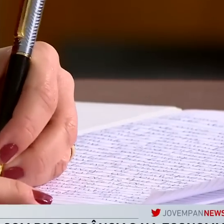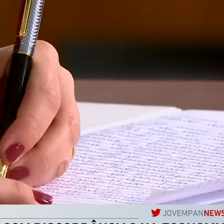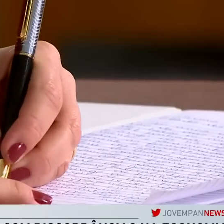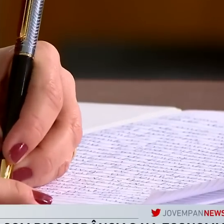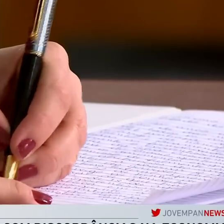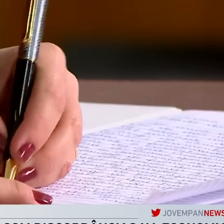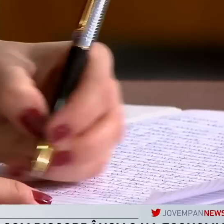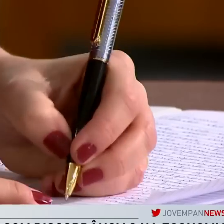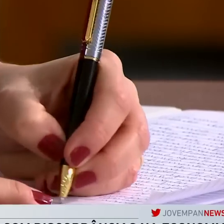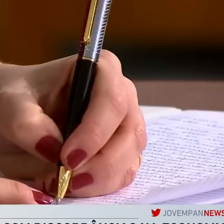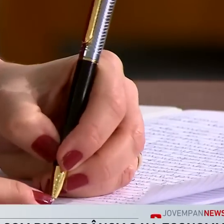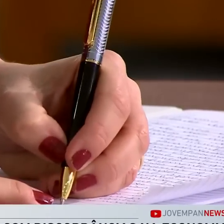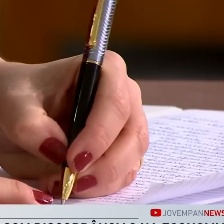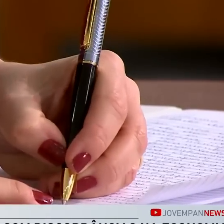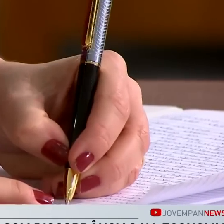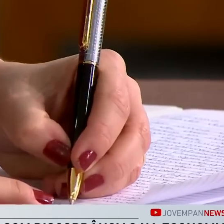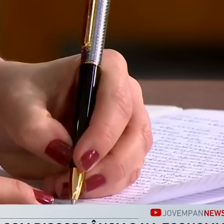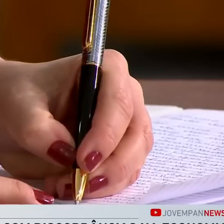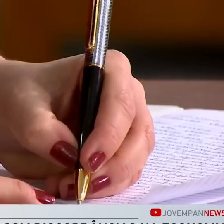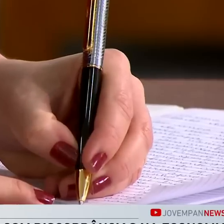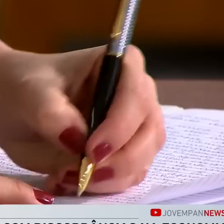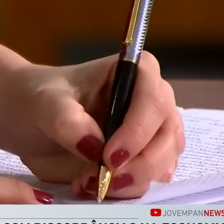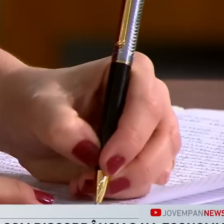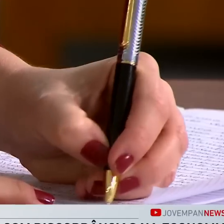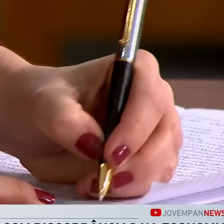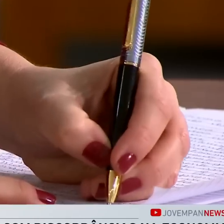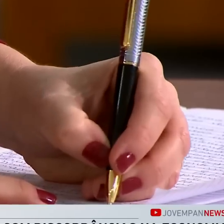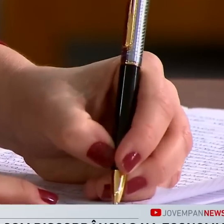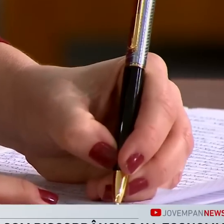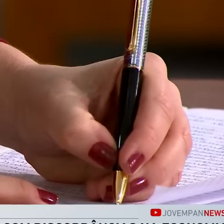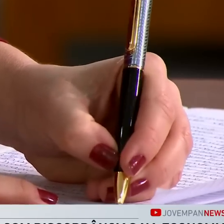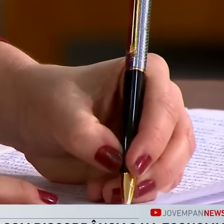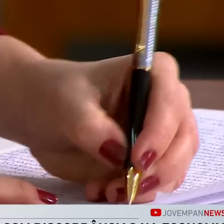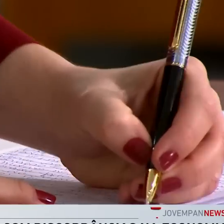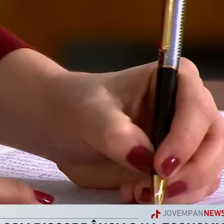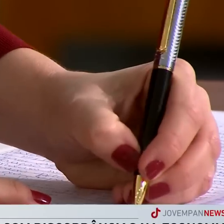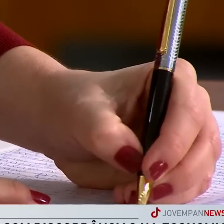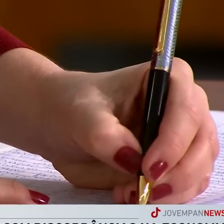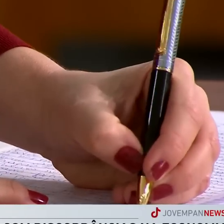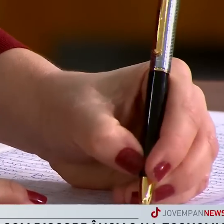fiscal. A fala contrasta com declarações de Lula, que prometeu acabar com o teto de gastos.